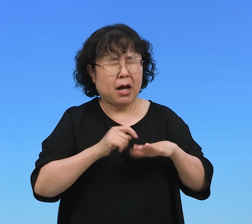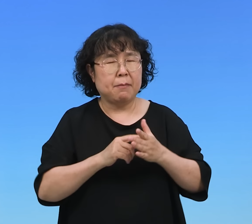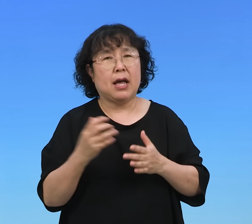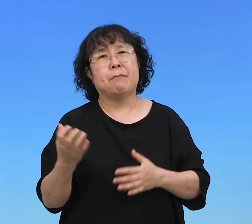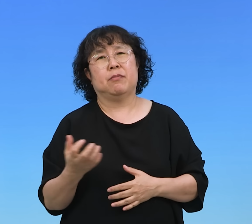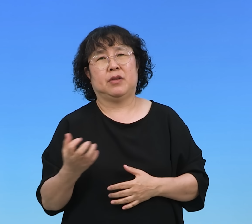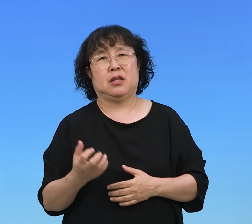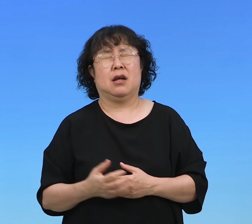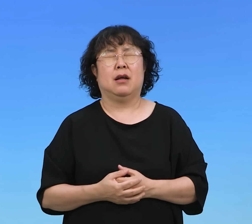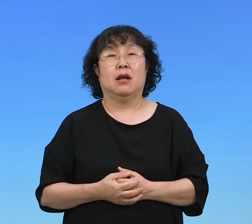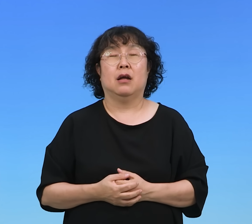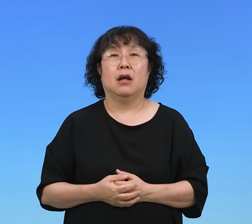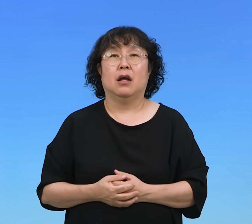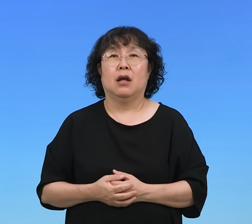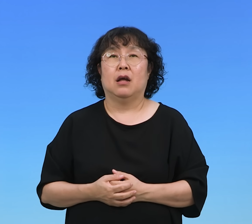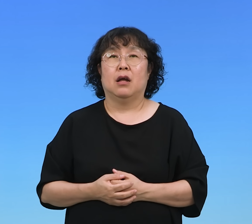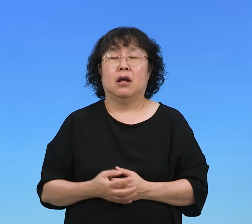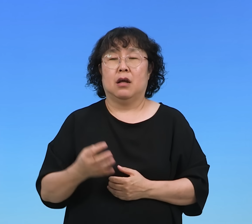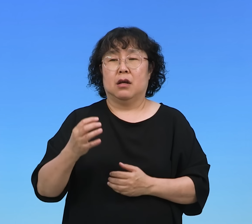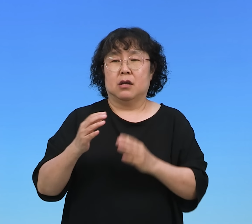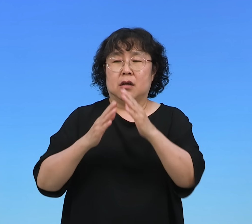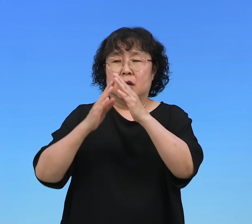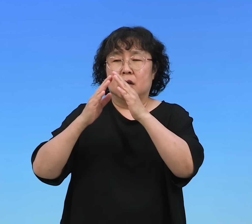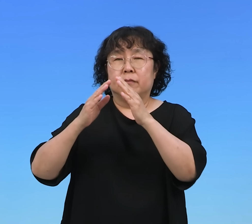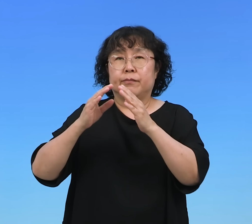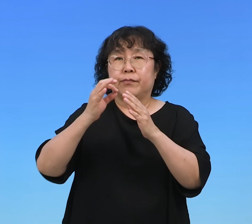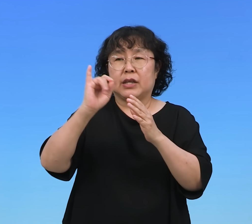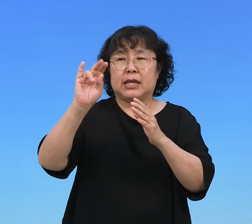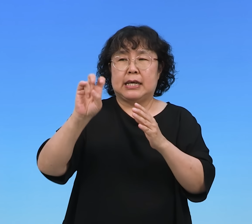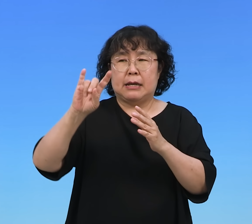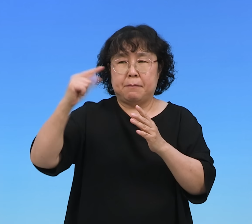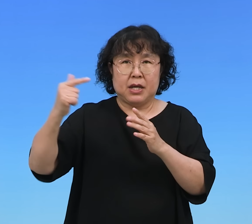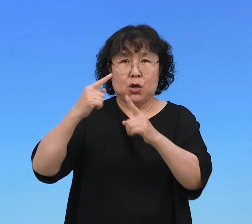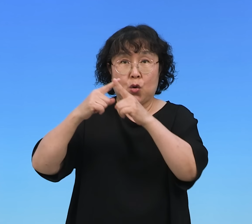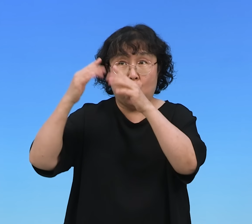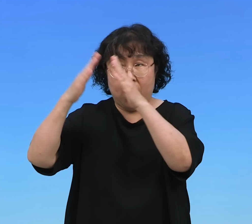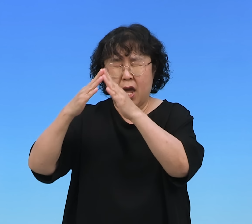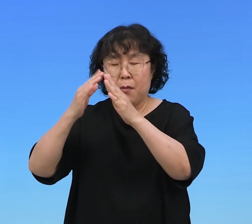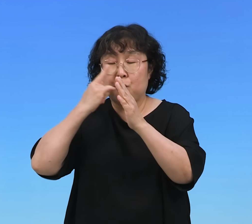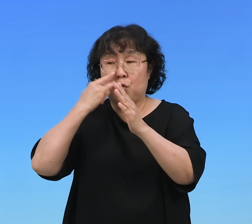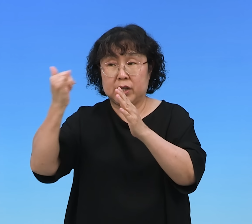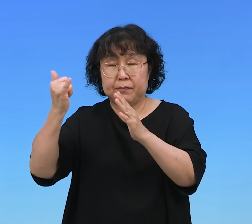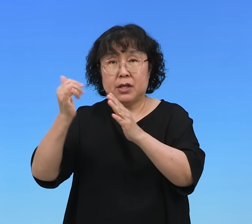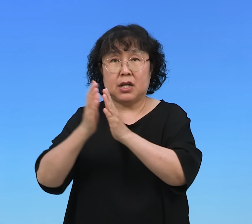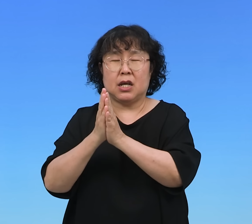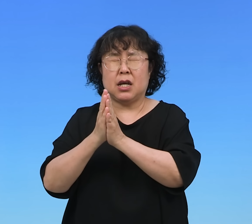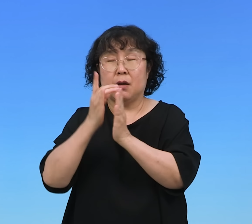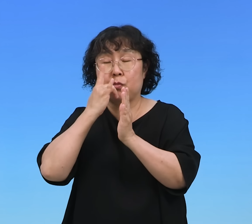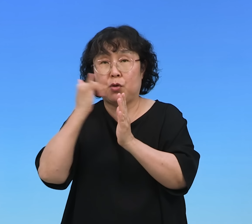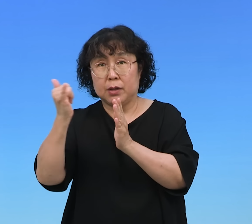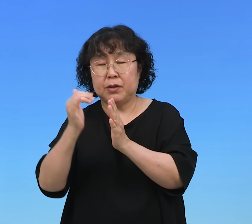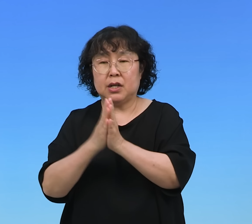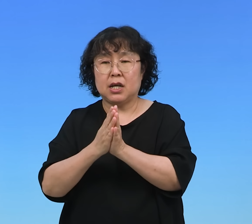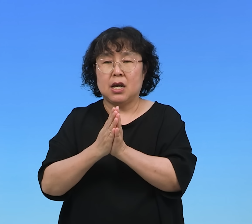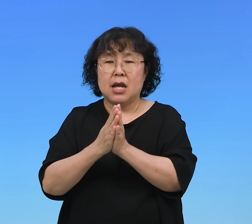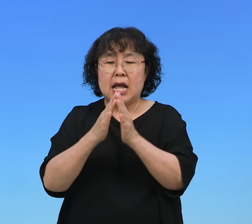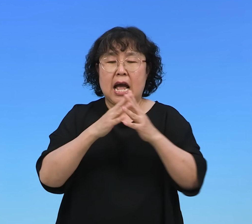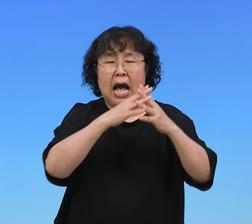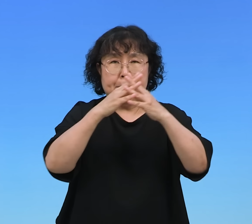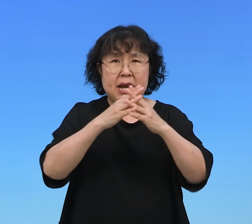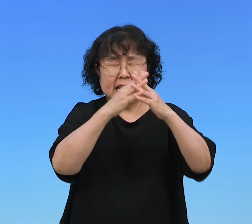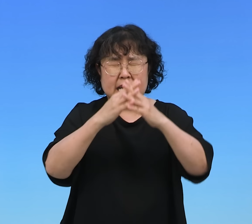이민교회에 아버지 세대에서 어머니 세대에서 투잡 뛴다 세잡 뛴다 아메리칸 드림을 꿈꾸며